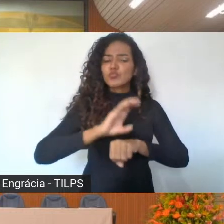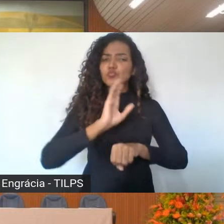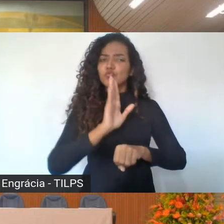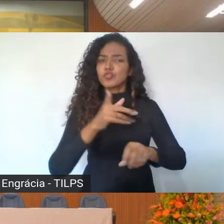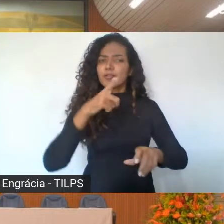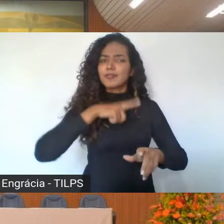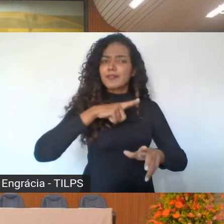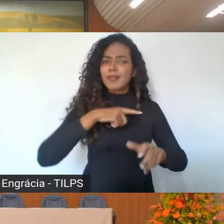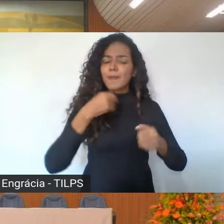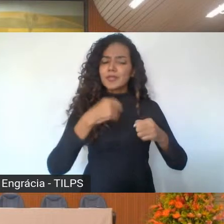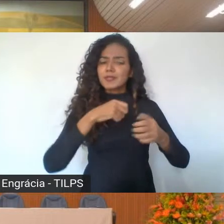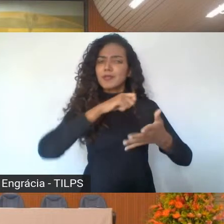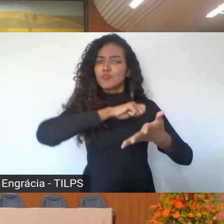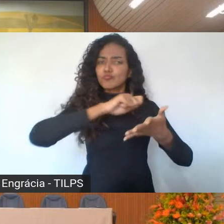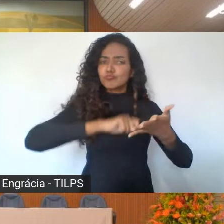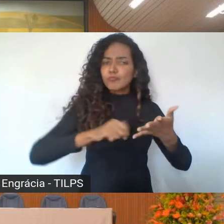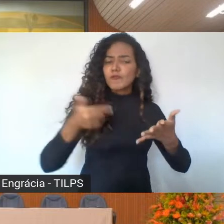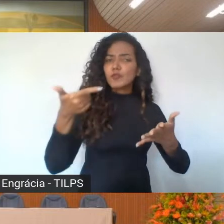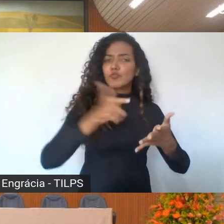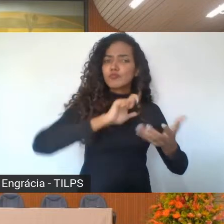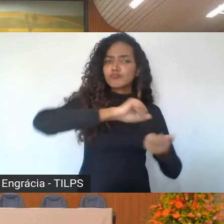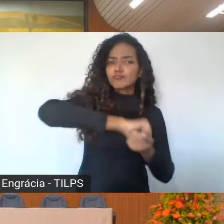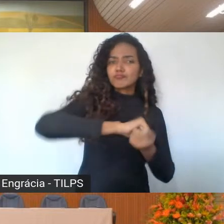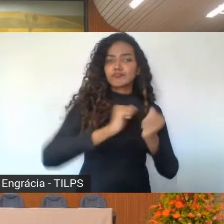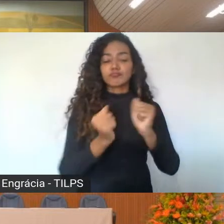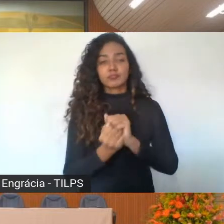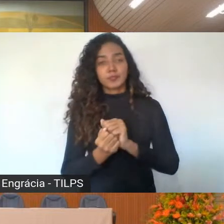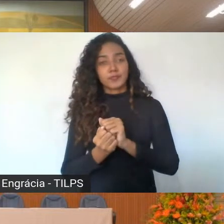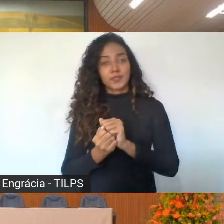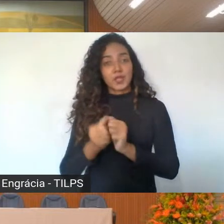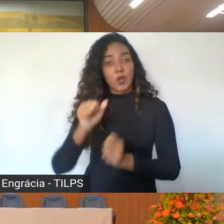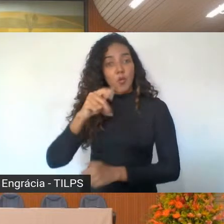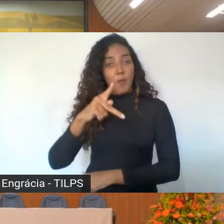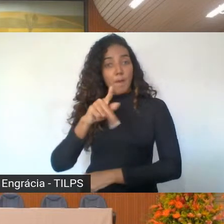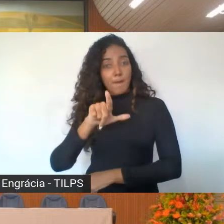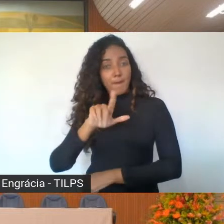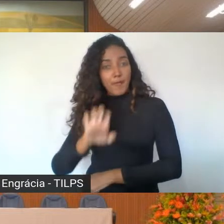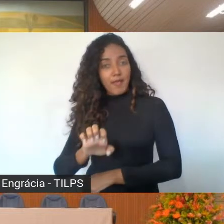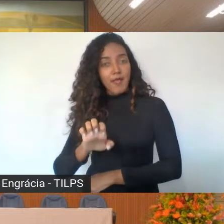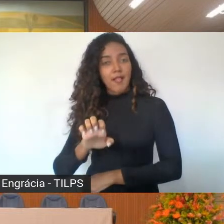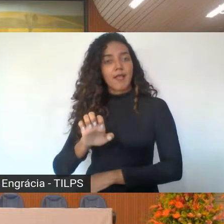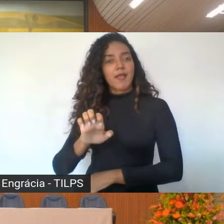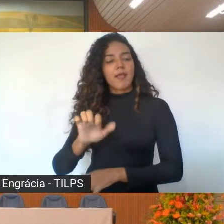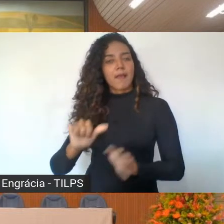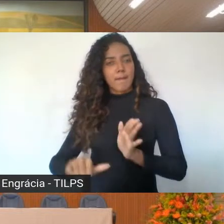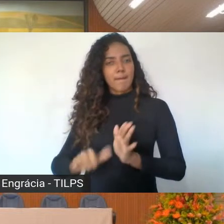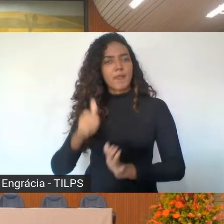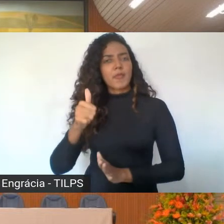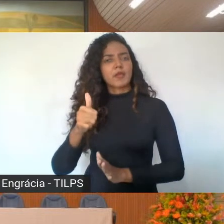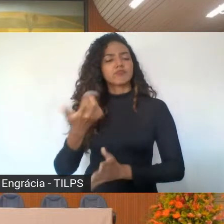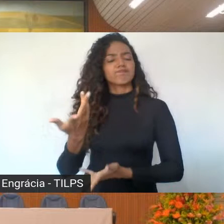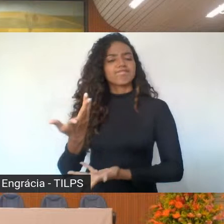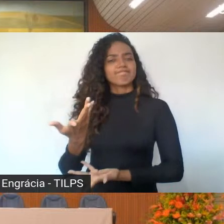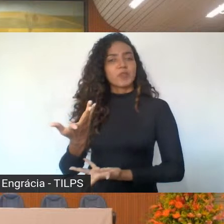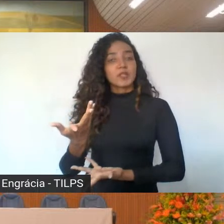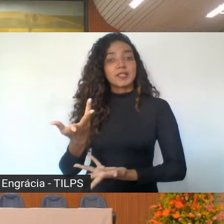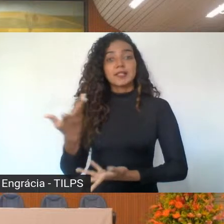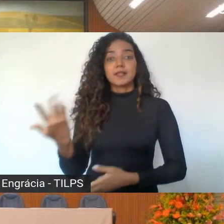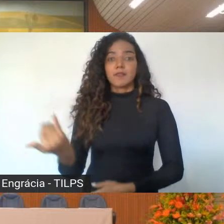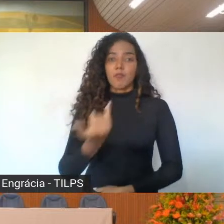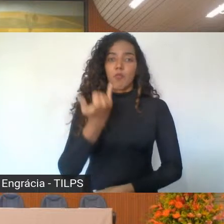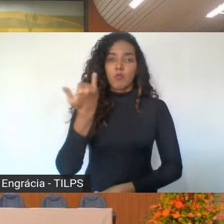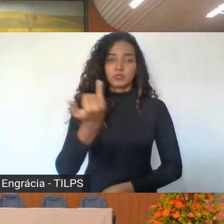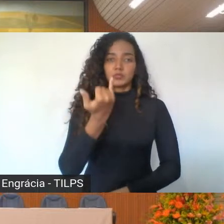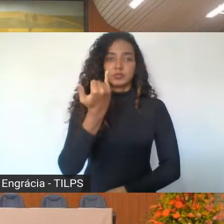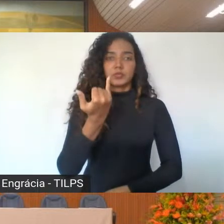período letivo excepcional, PLE, que foi extremamente necessário para que a gente